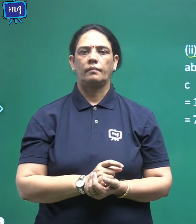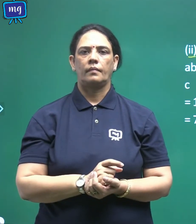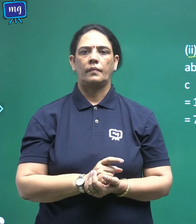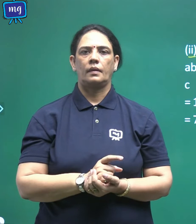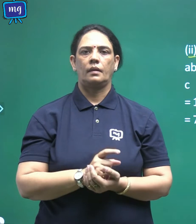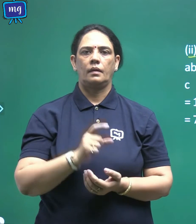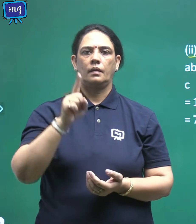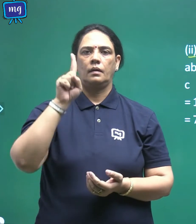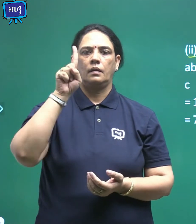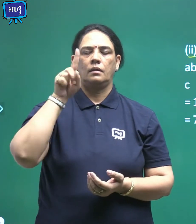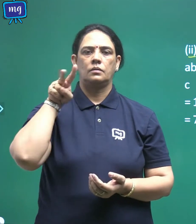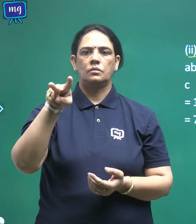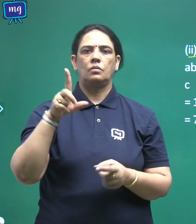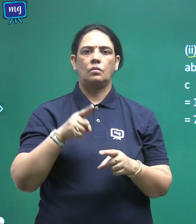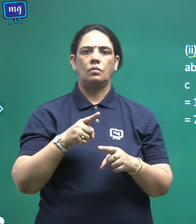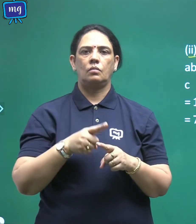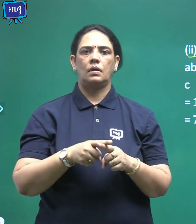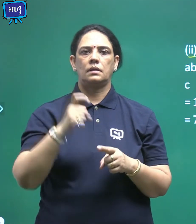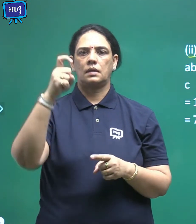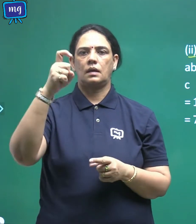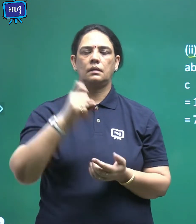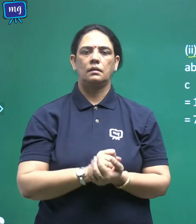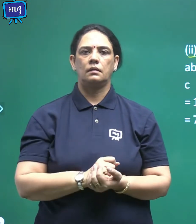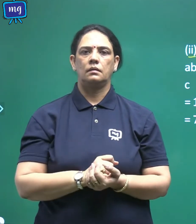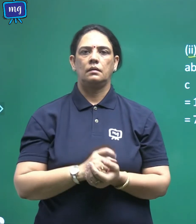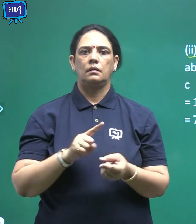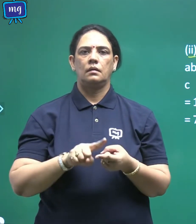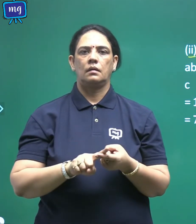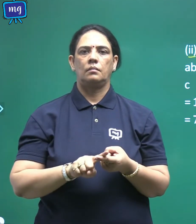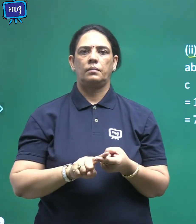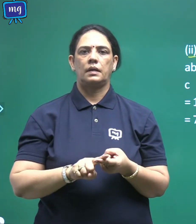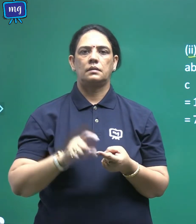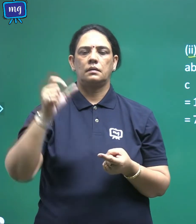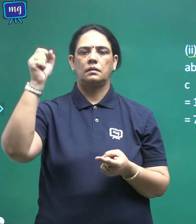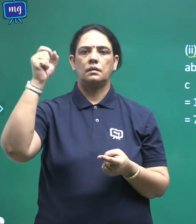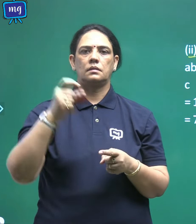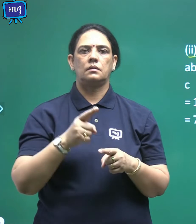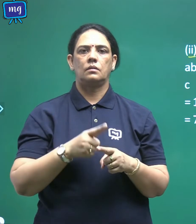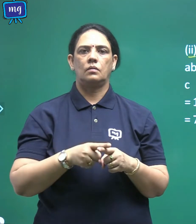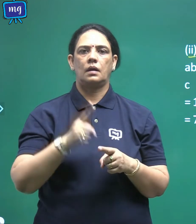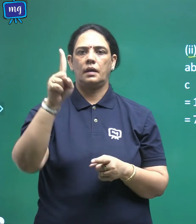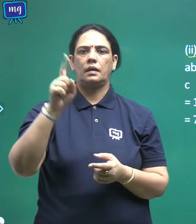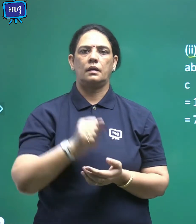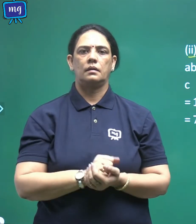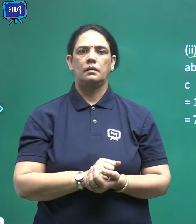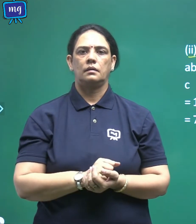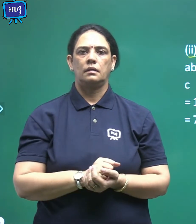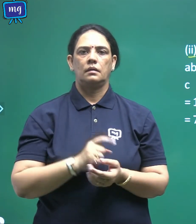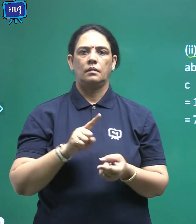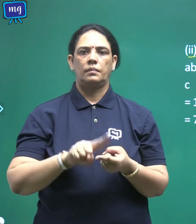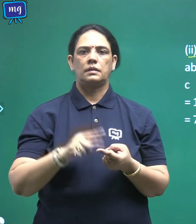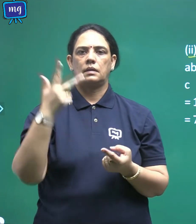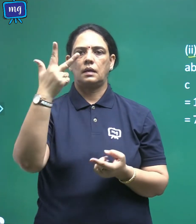100 गुणा 7 प्लस 10 गुणा 1 प्लस